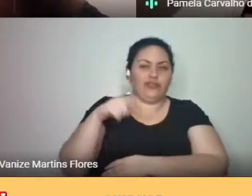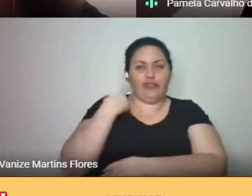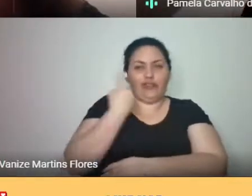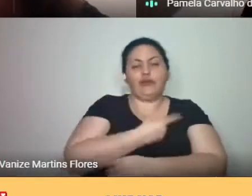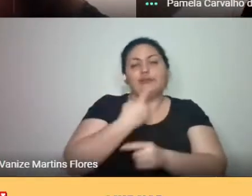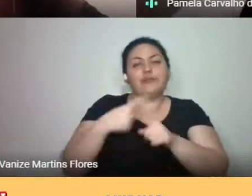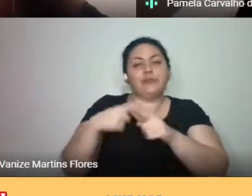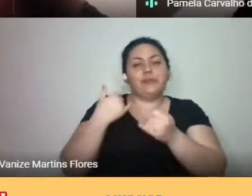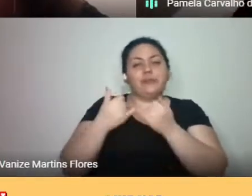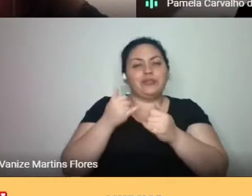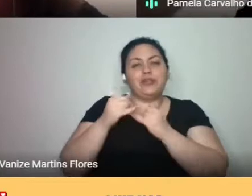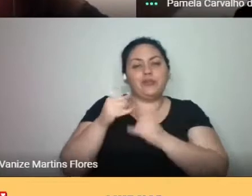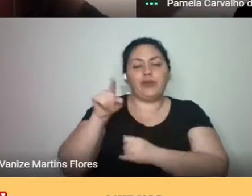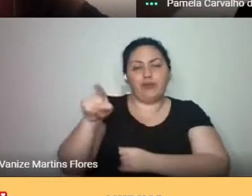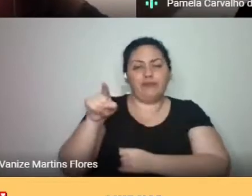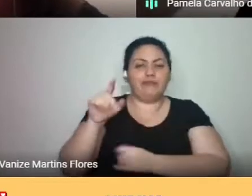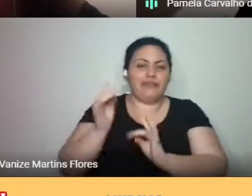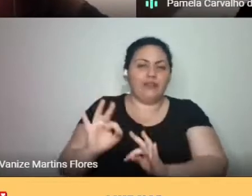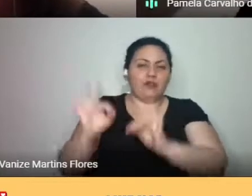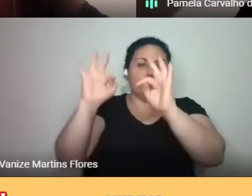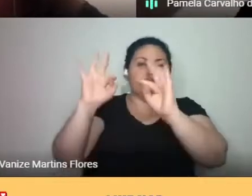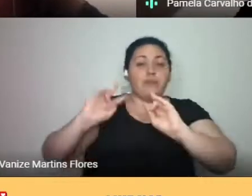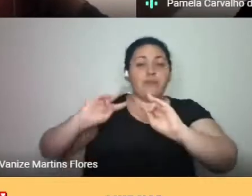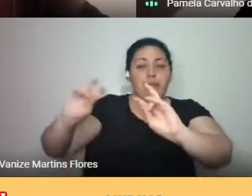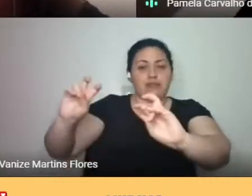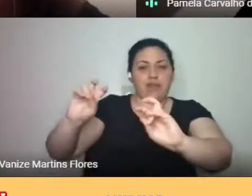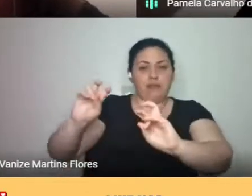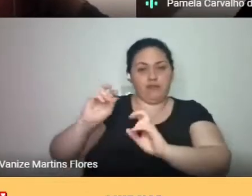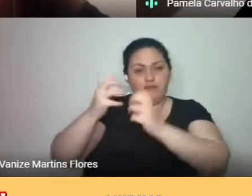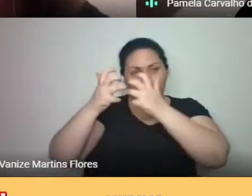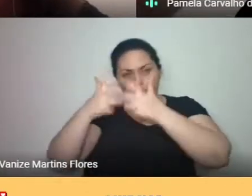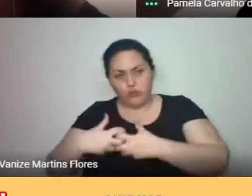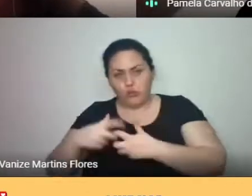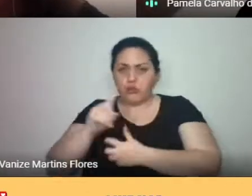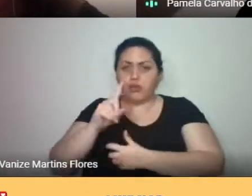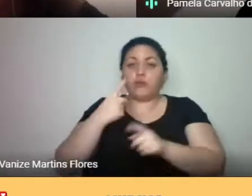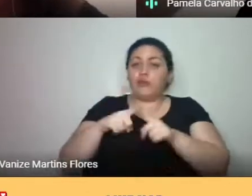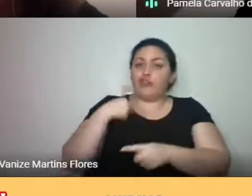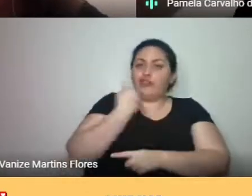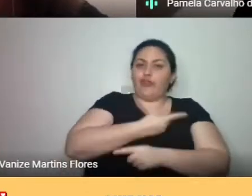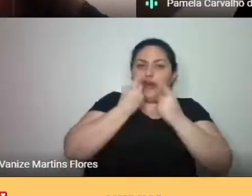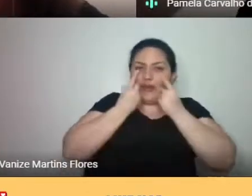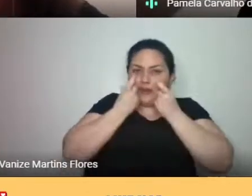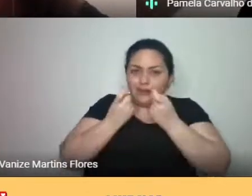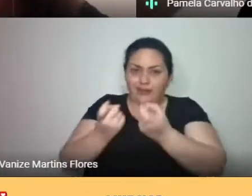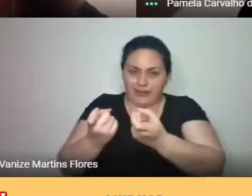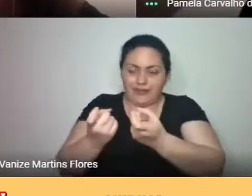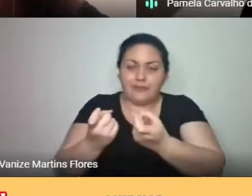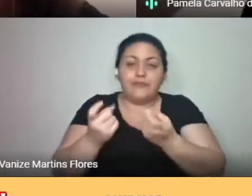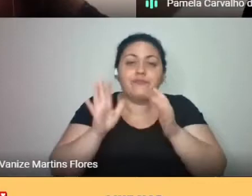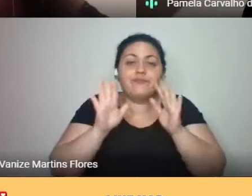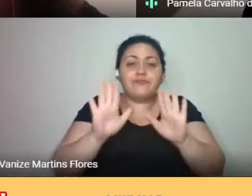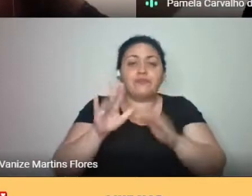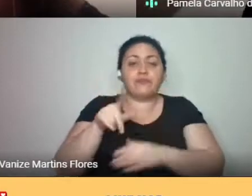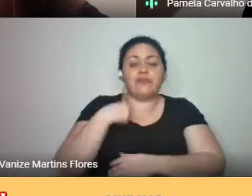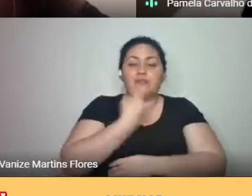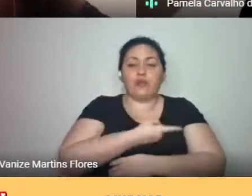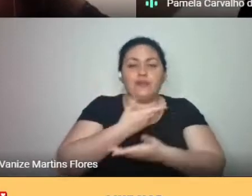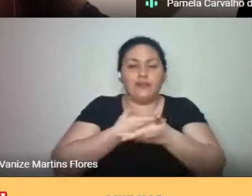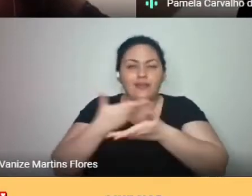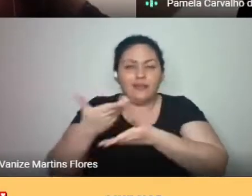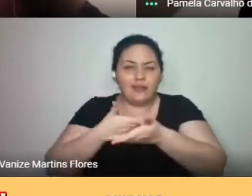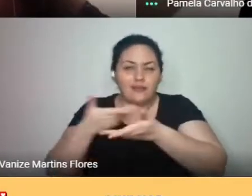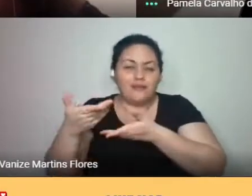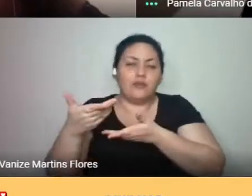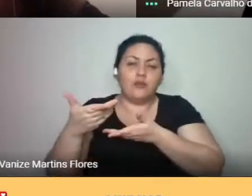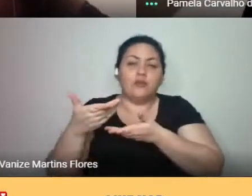inovação, né, mas a tecnologia, ela não, sozinha, né, sem interação do usuário, muitas das tecnologias que a gente vê,